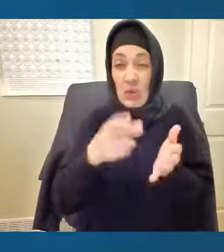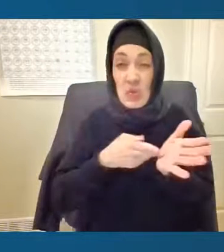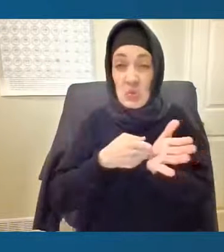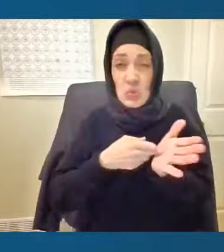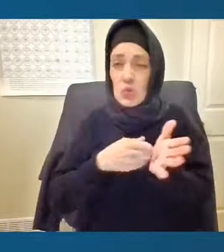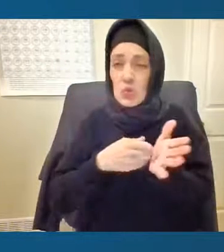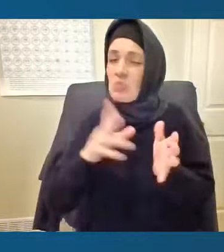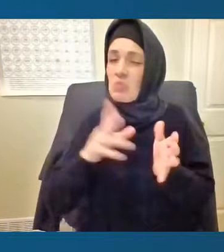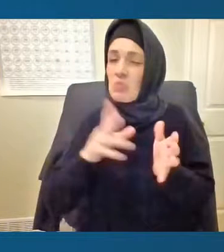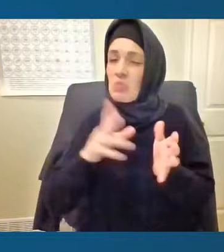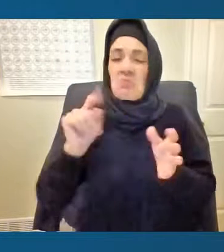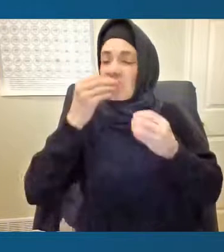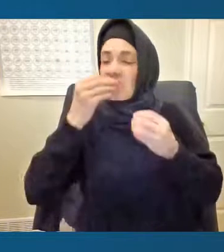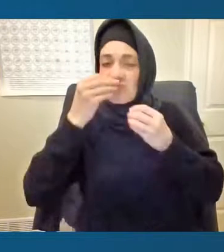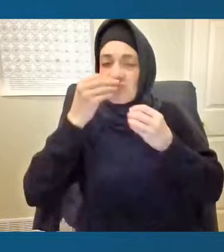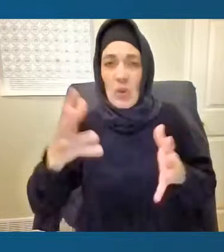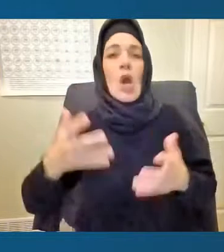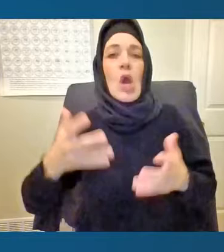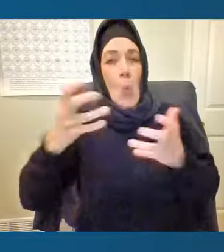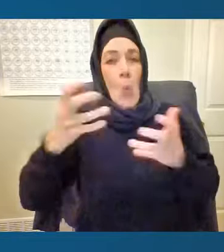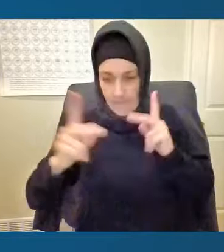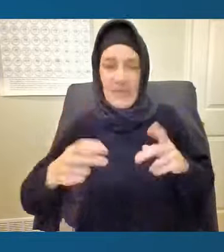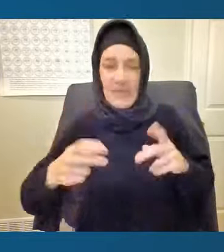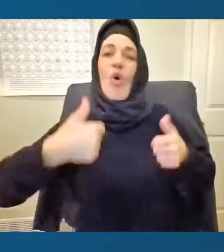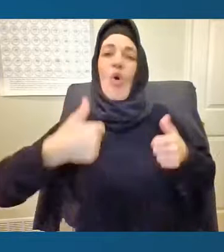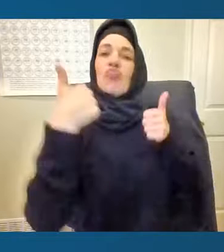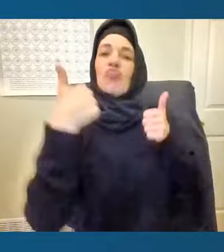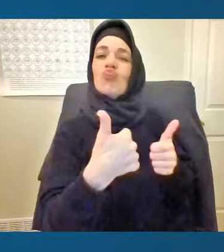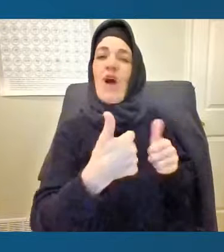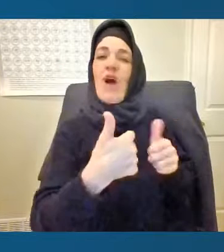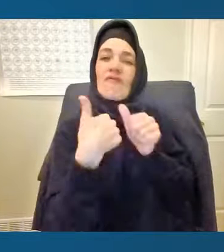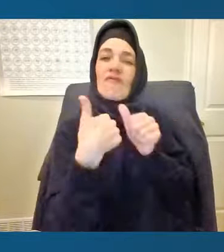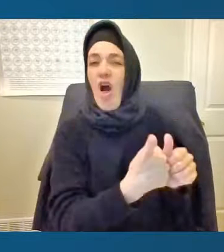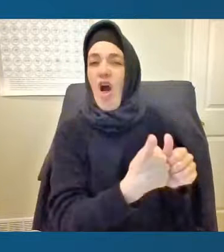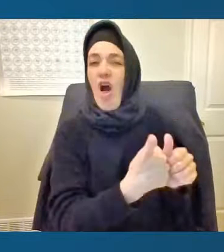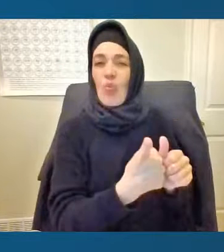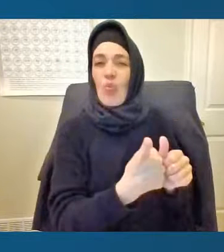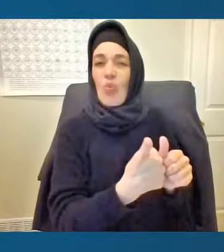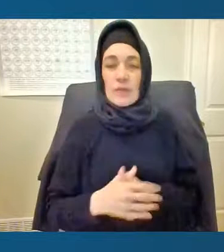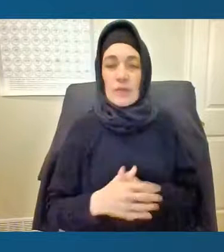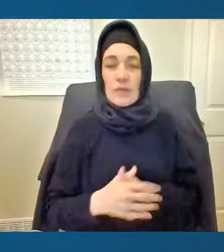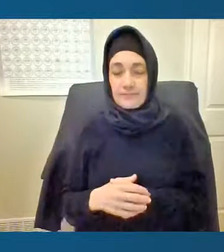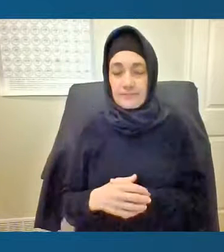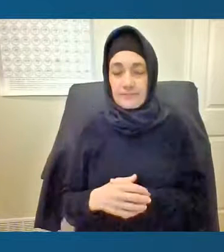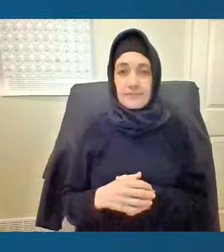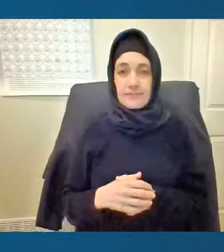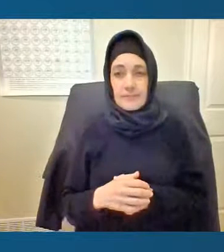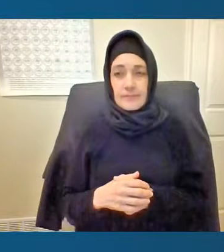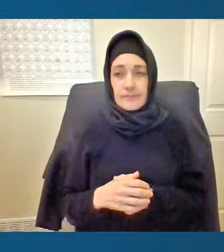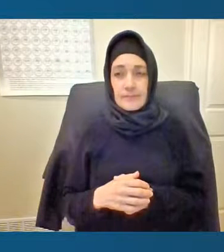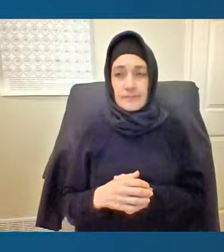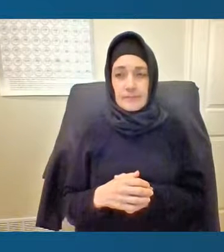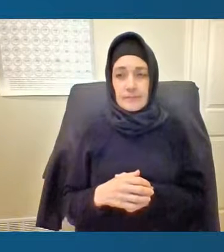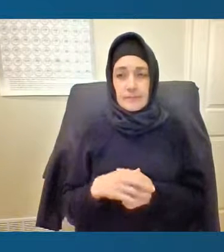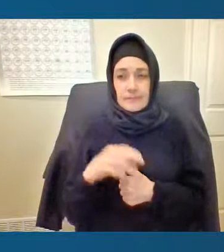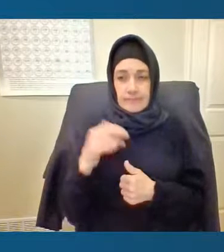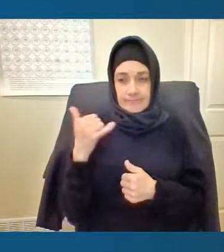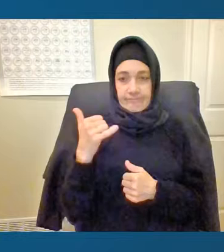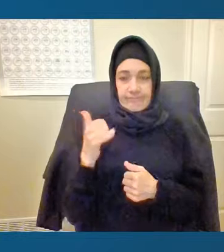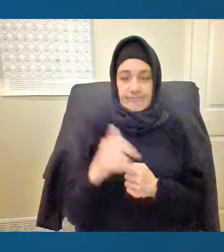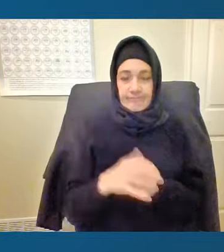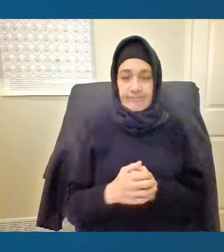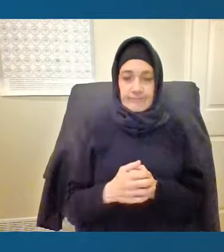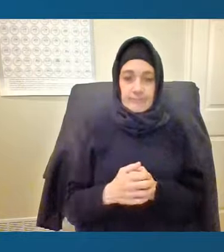there. So he says, لَأَنْ أَكُونَ ذَنَبًا فِي الْحَقِّ أَحَبُّ إِلَيَّ مِنْ أَنْ أَكُونَ رَأْسًا